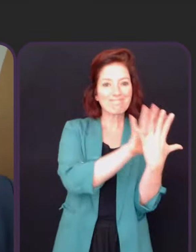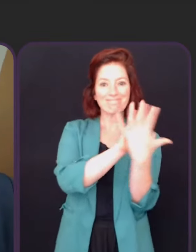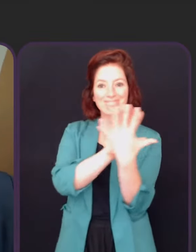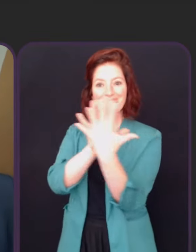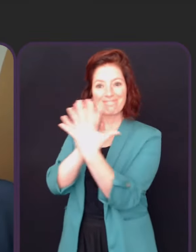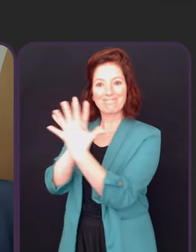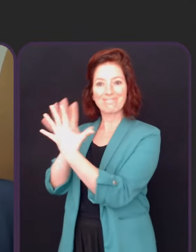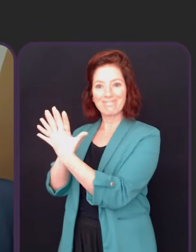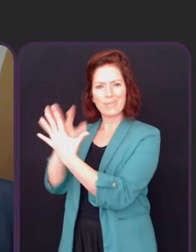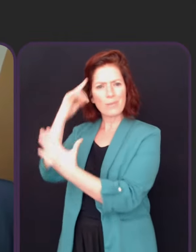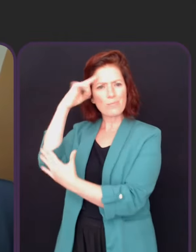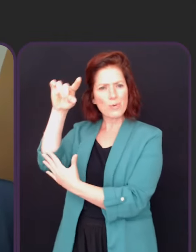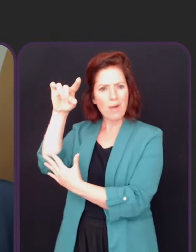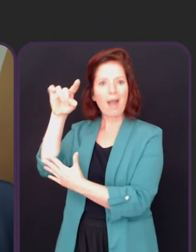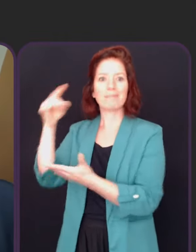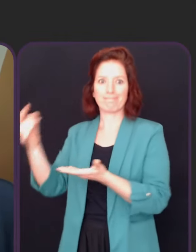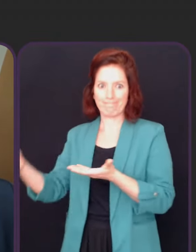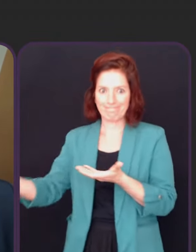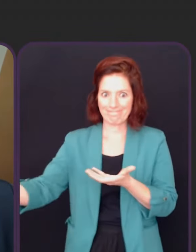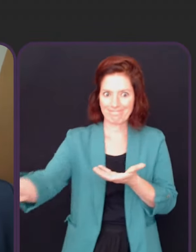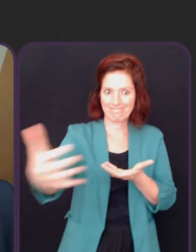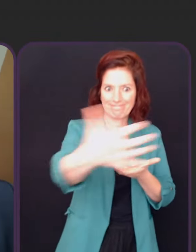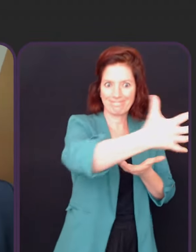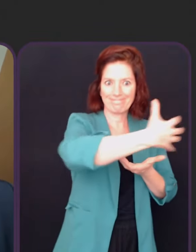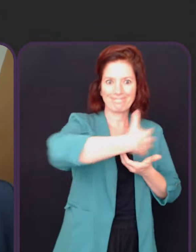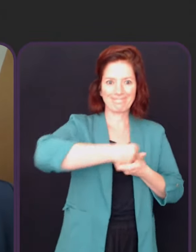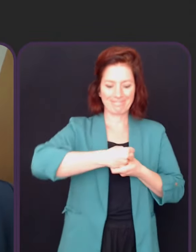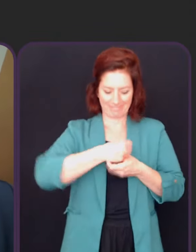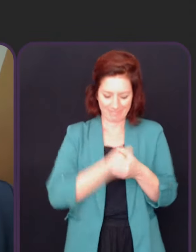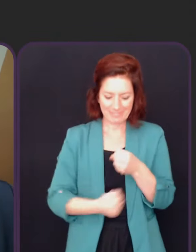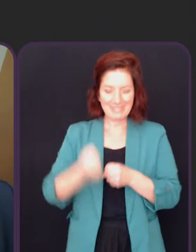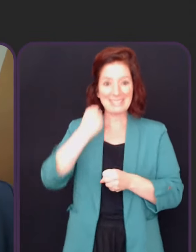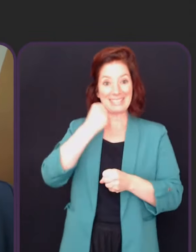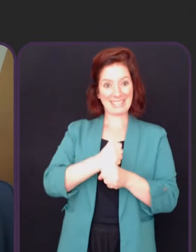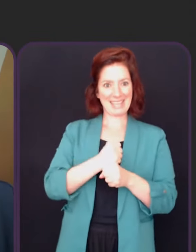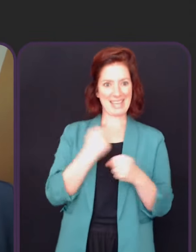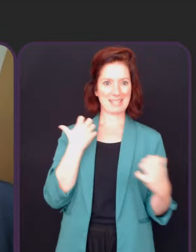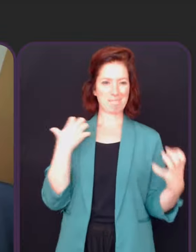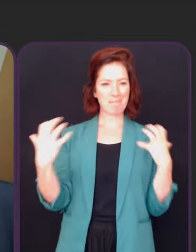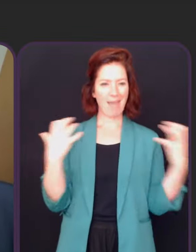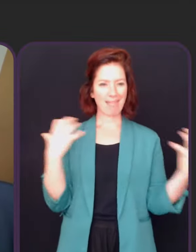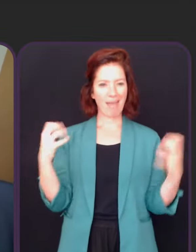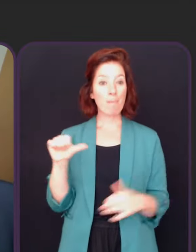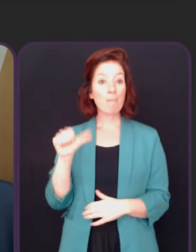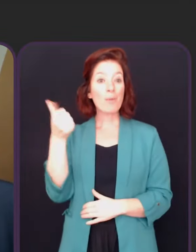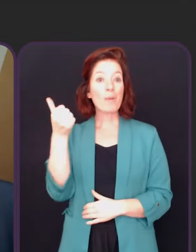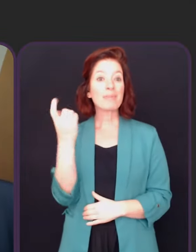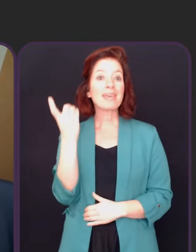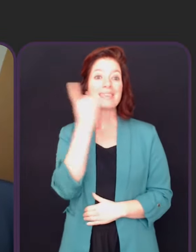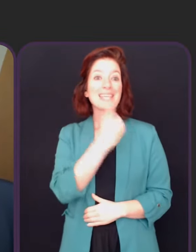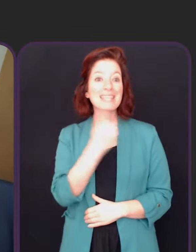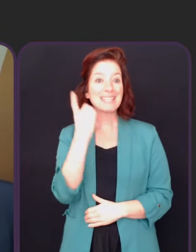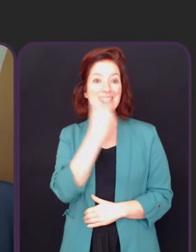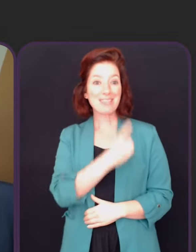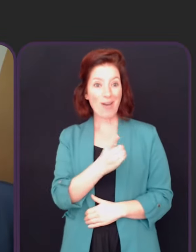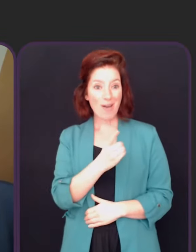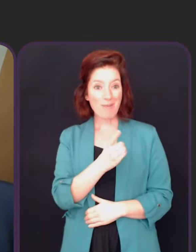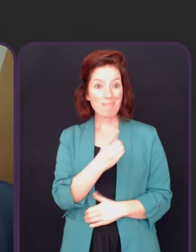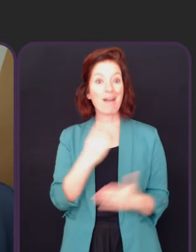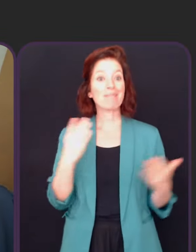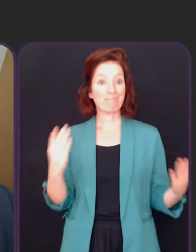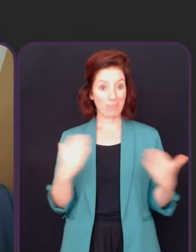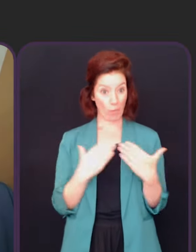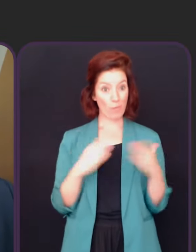Toutes ces rencontres donneront lieu à la création d'un spectacle spécifiquement pour l'ouverture du festival Les Fenêtres de l'Avent le 1er décembre,